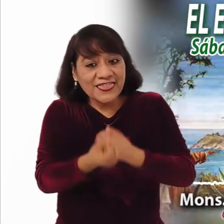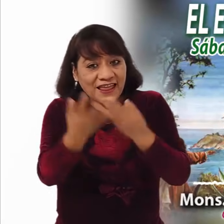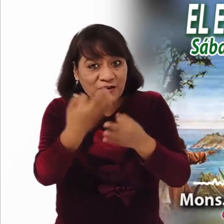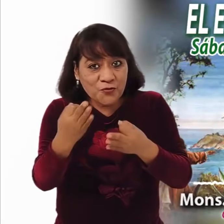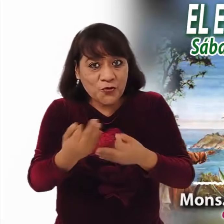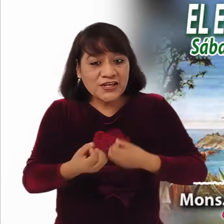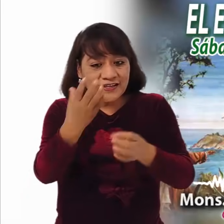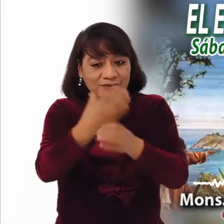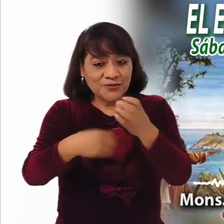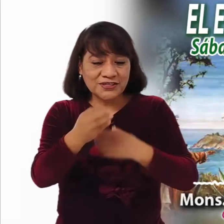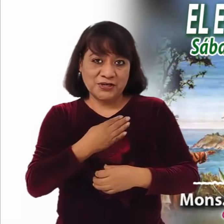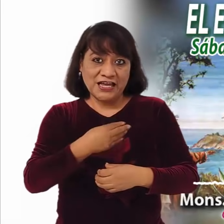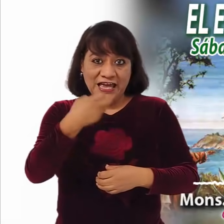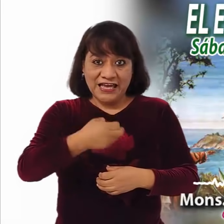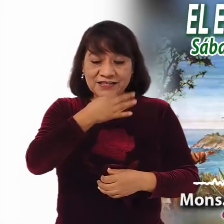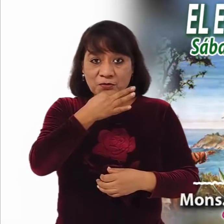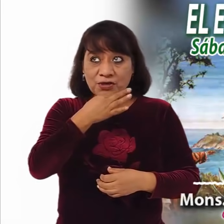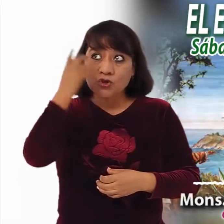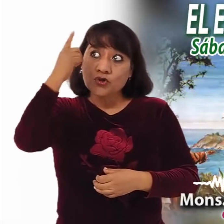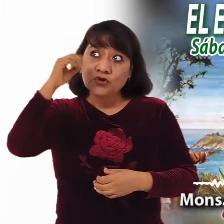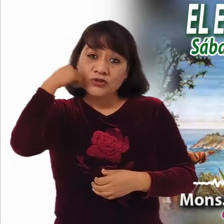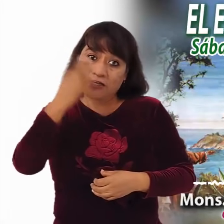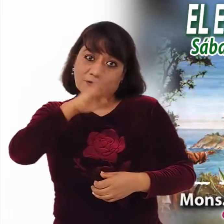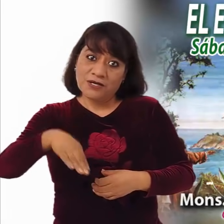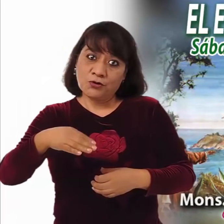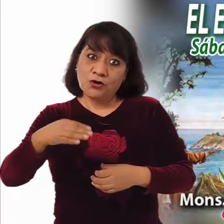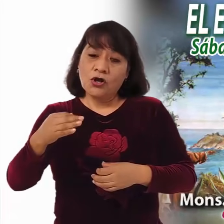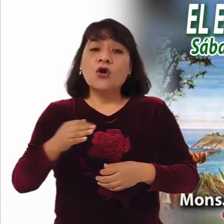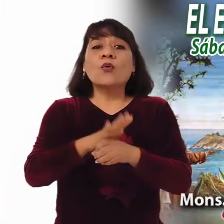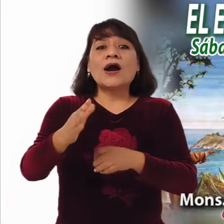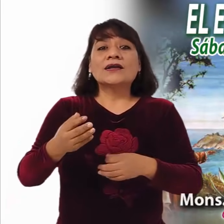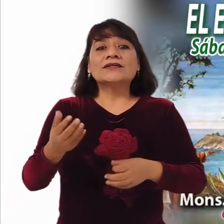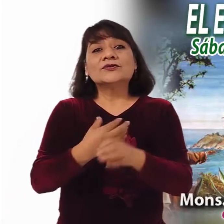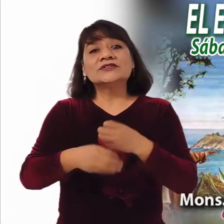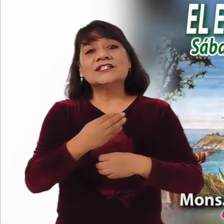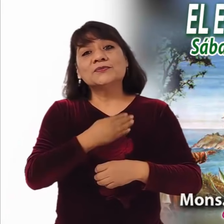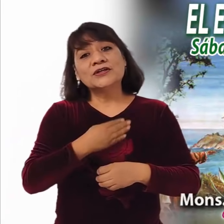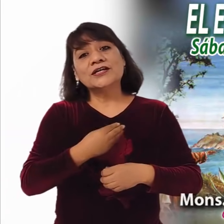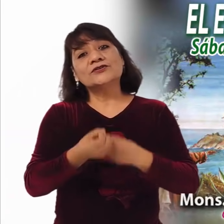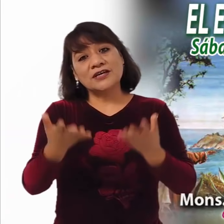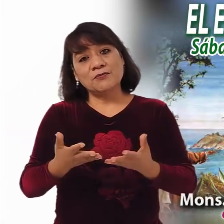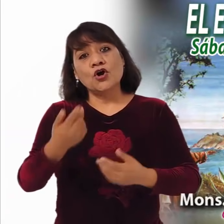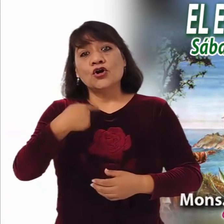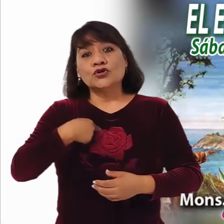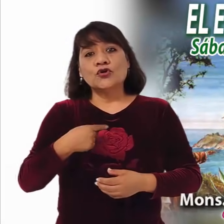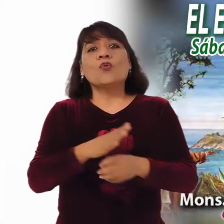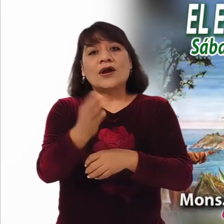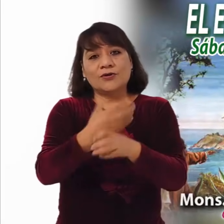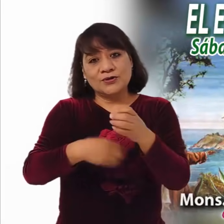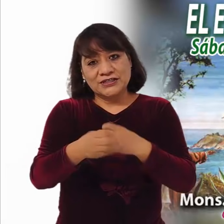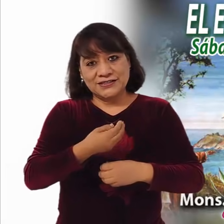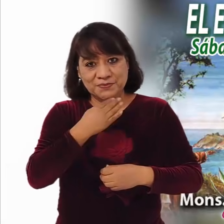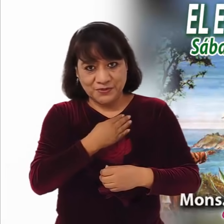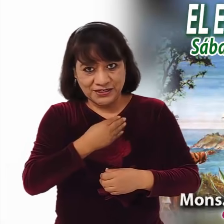frutos. Si en este momento nos llamara el Señor, ¿qué frutos le podríamos presentar? En concreto, en este día, ¿qué frutos